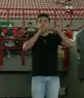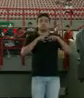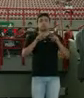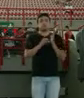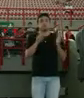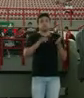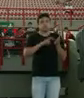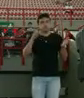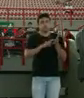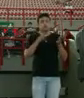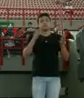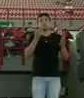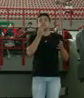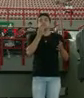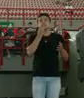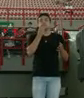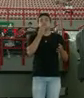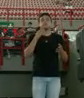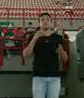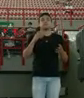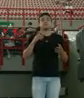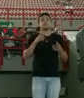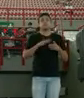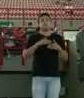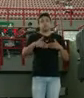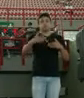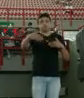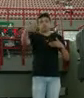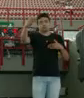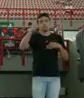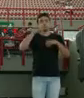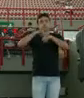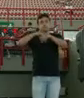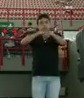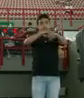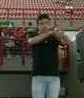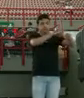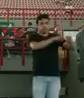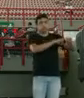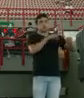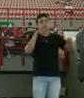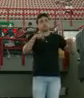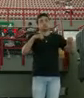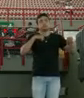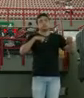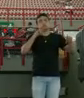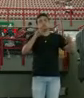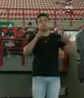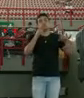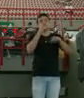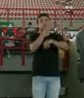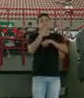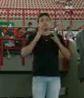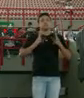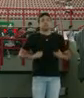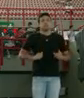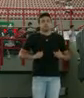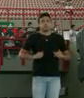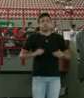dia. O ideal é que as minhas outras vezes que eu vá ao banheiro, a urina saia bastante o quê?